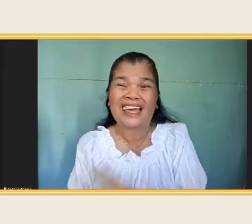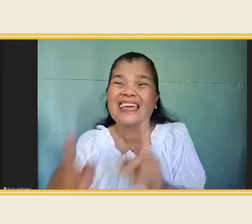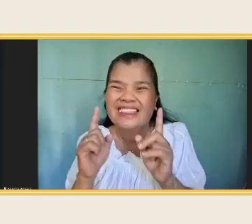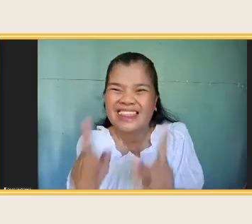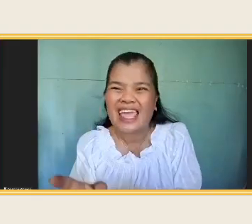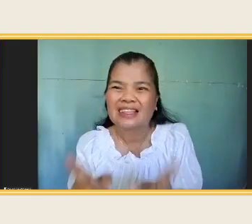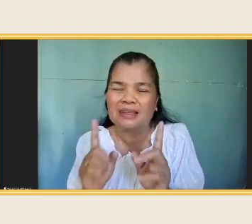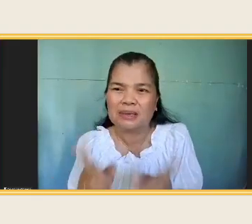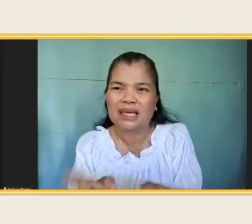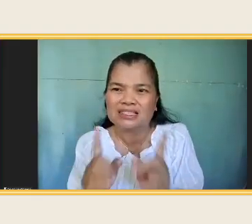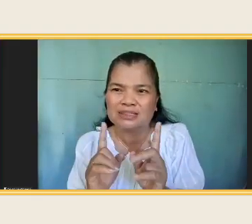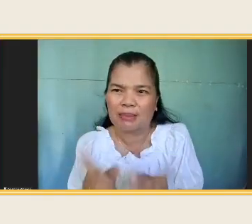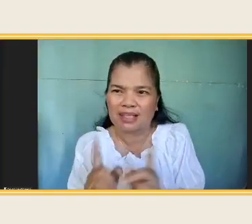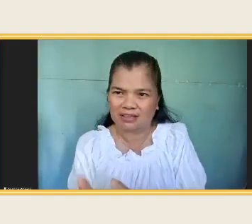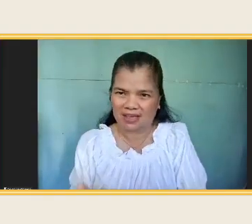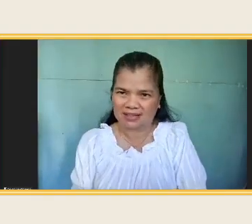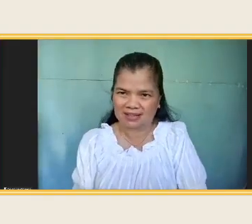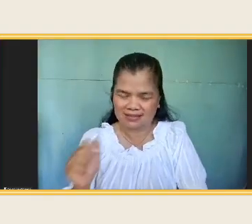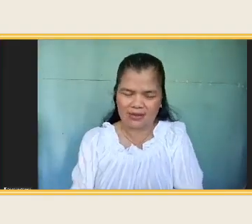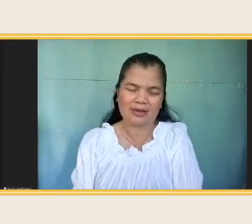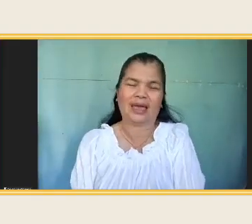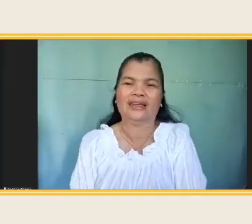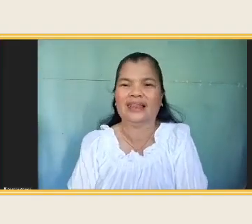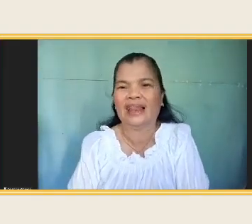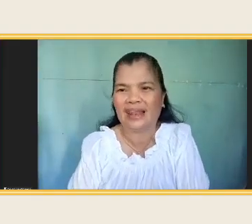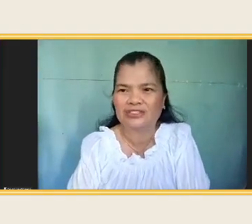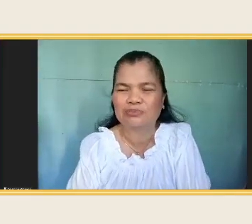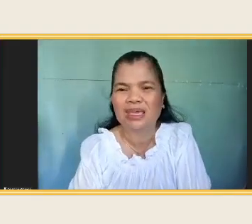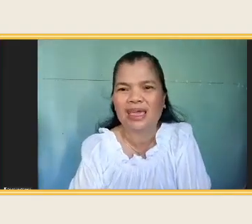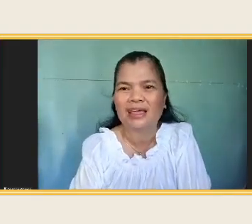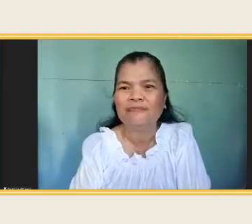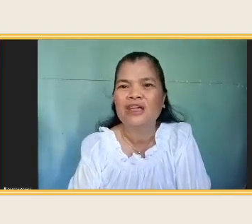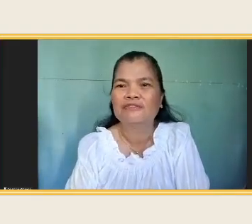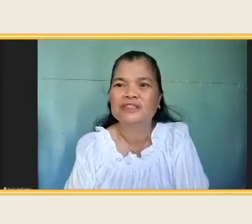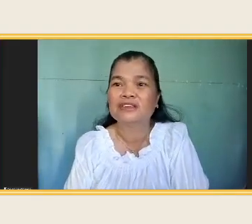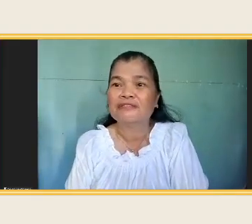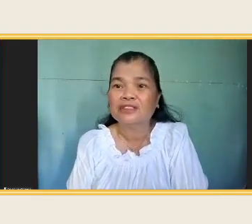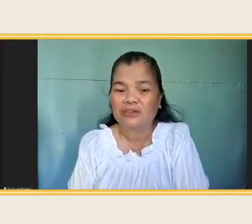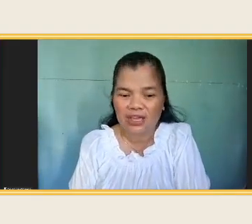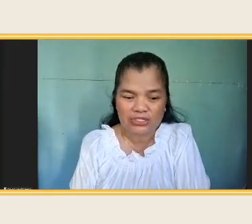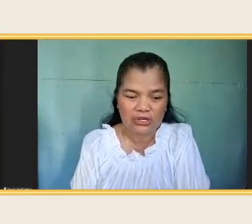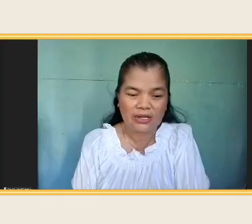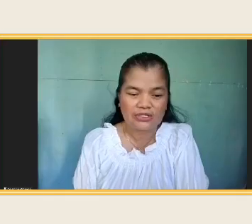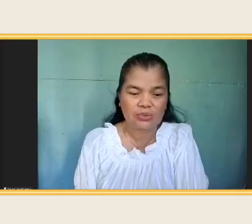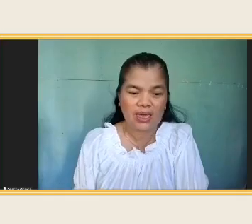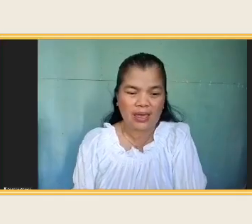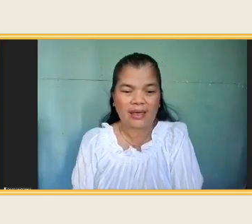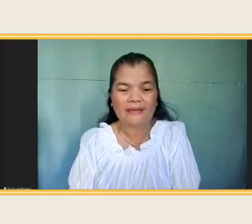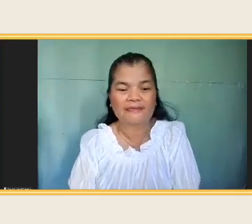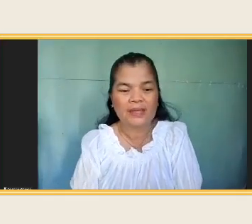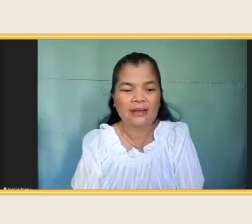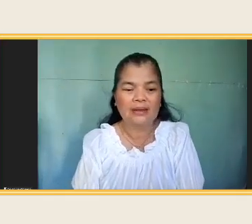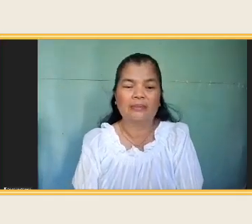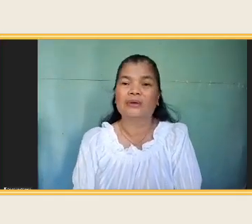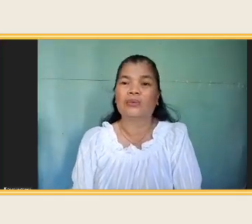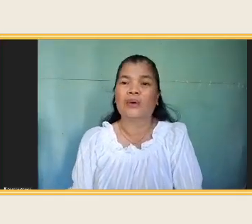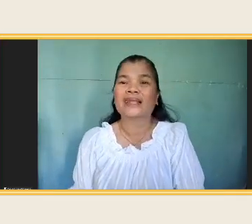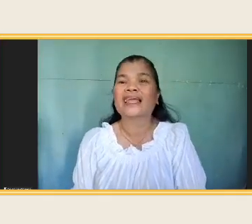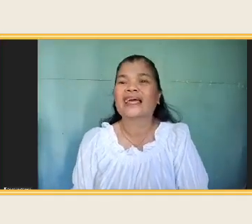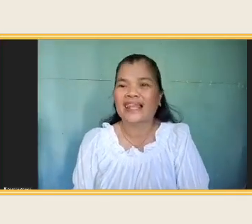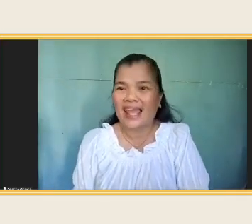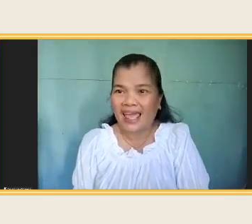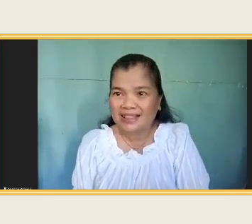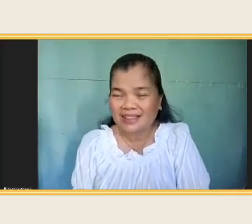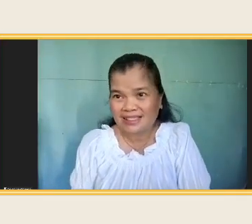opportunity. Kaya take the biggest bite of it. Okay, let's begin. For the different occasions, we have number